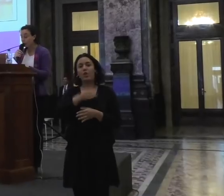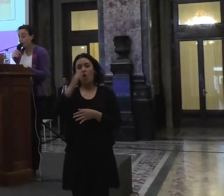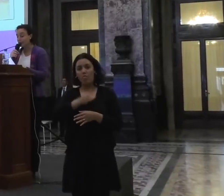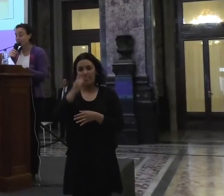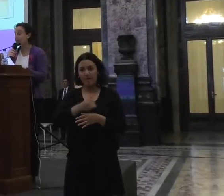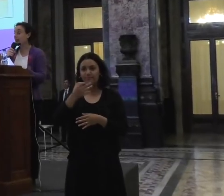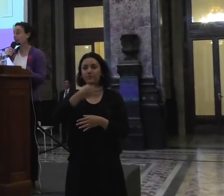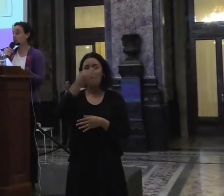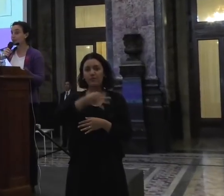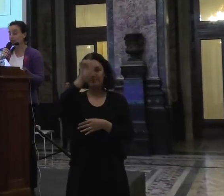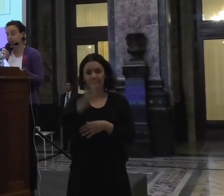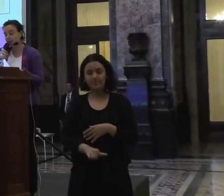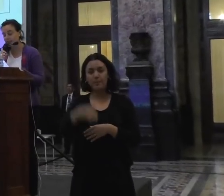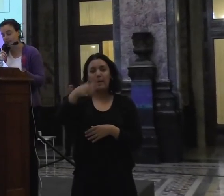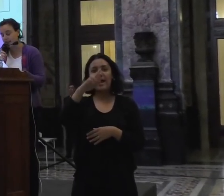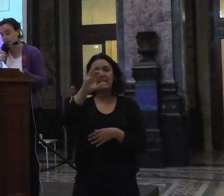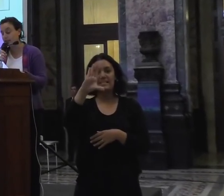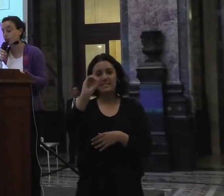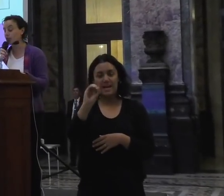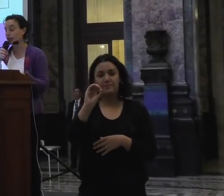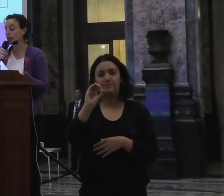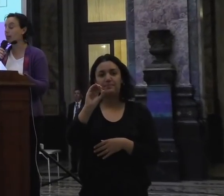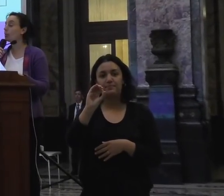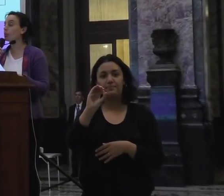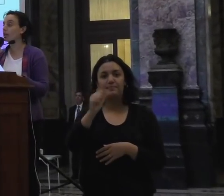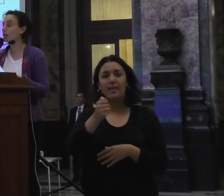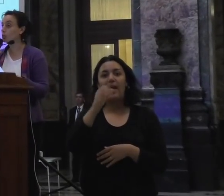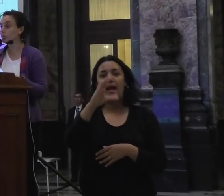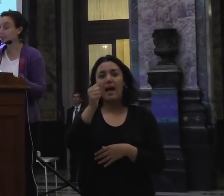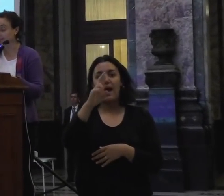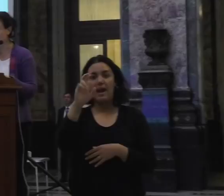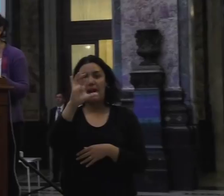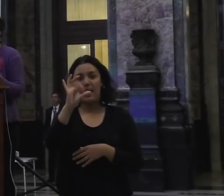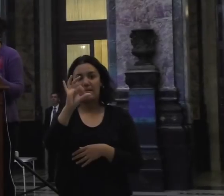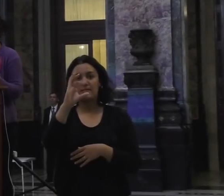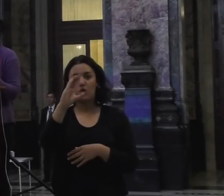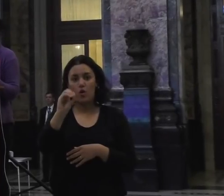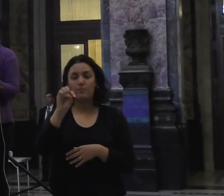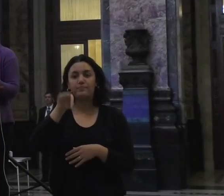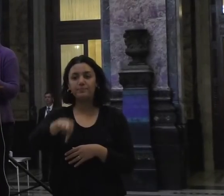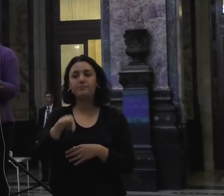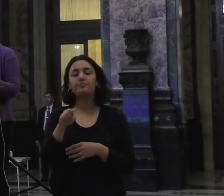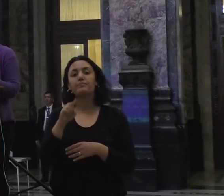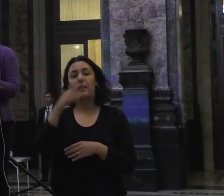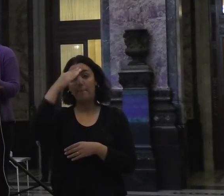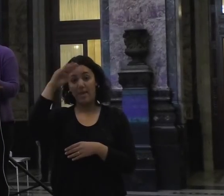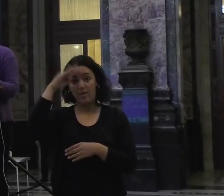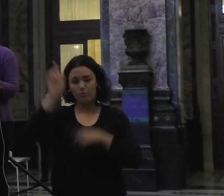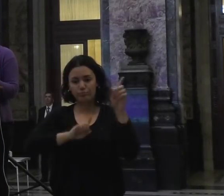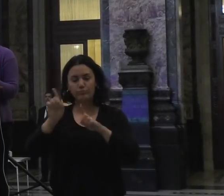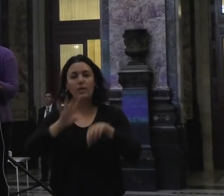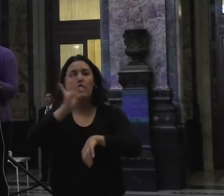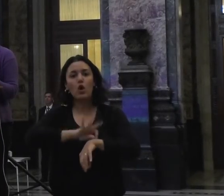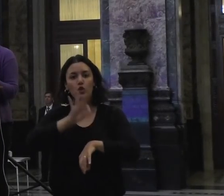La doctora Marisa Carrasco es licenciada en psicología por la Universidad Nacional de México y doctora